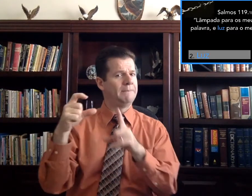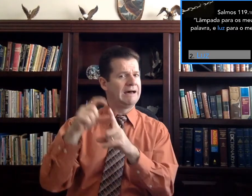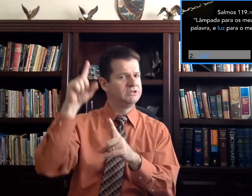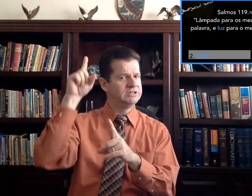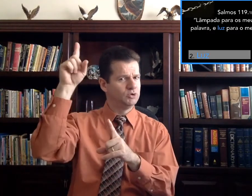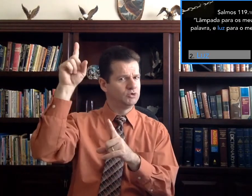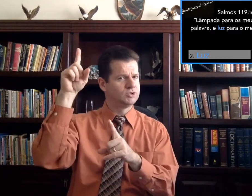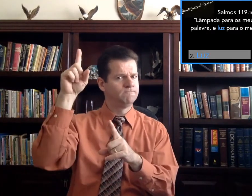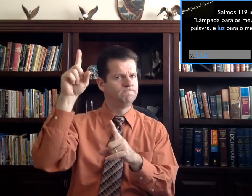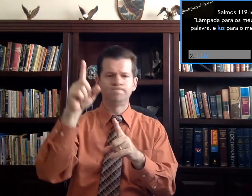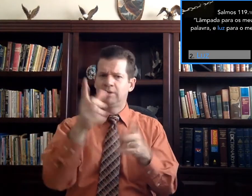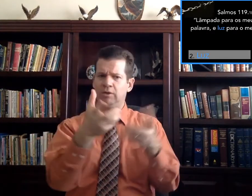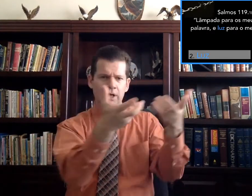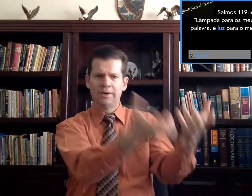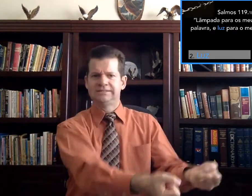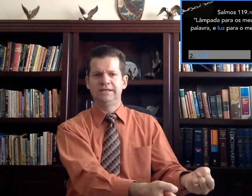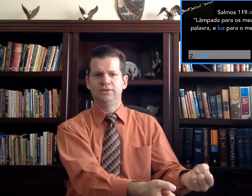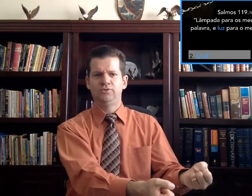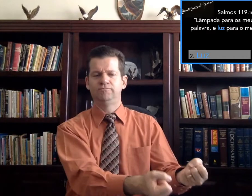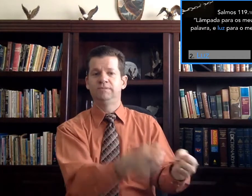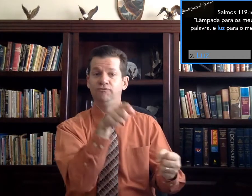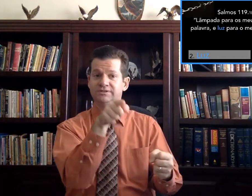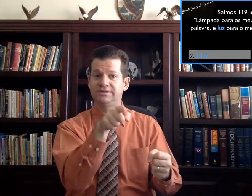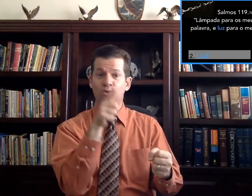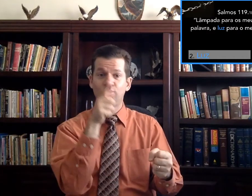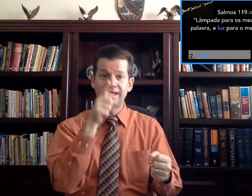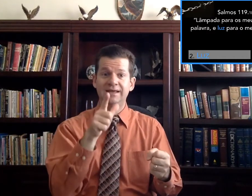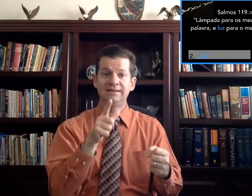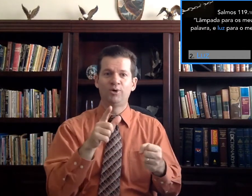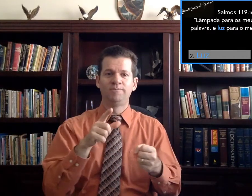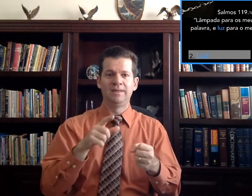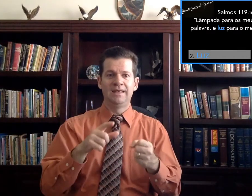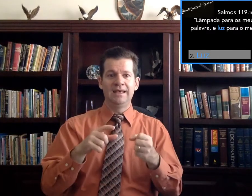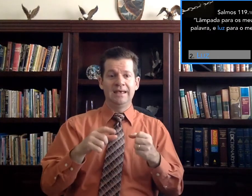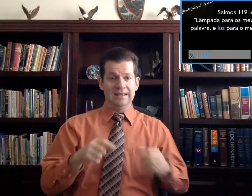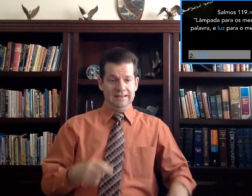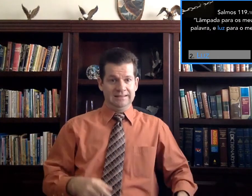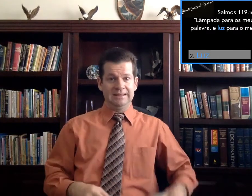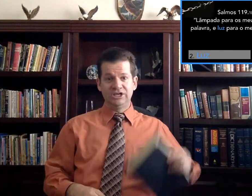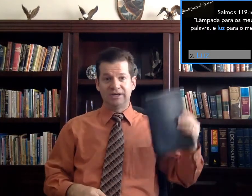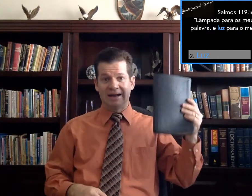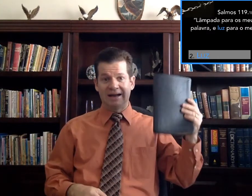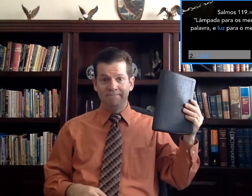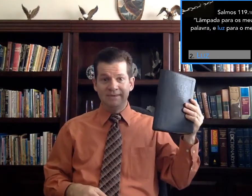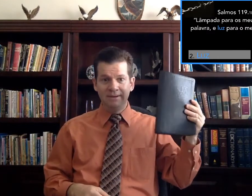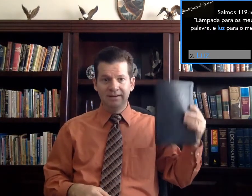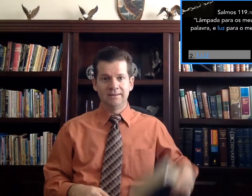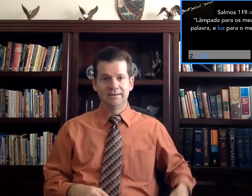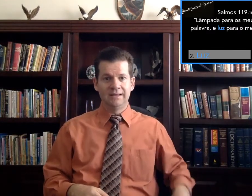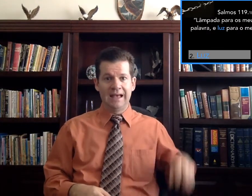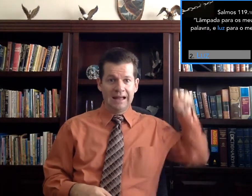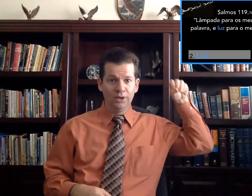palavra de Deus. Eu não aceito. Você consegue, então, deixar a Bíblia, a